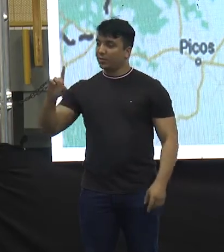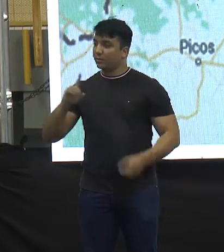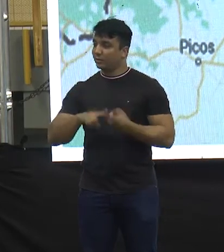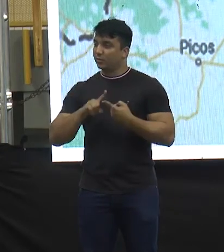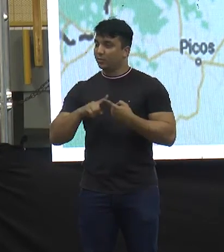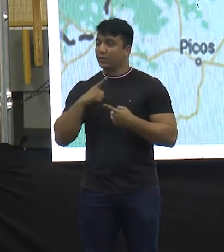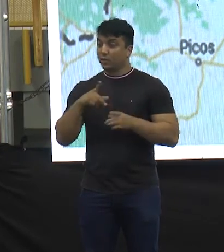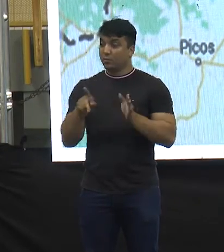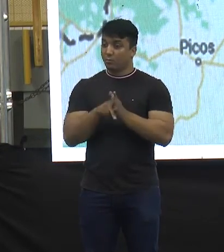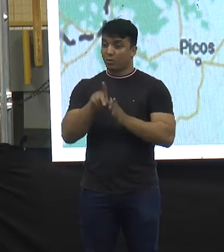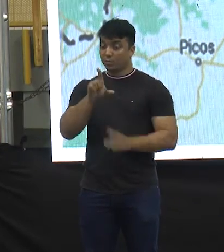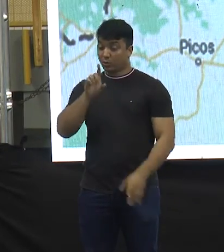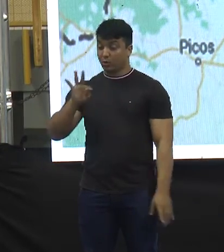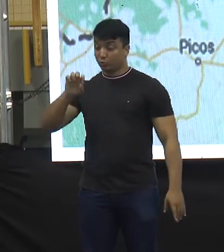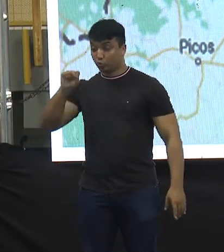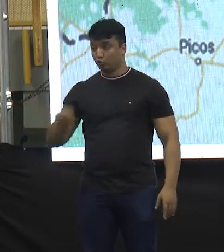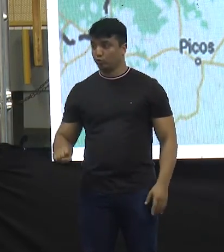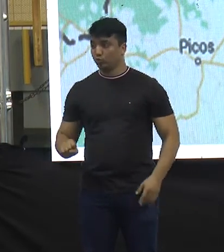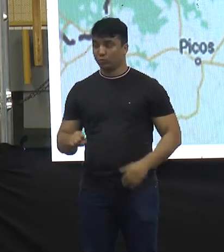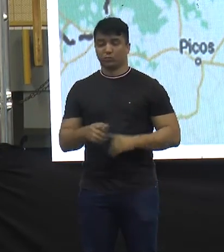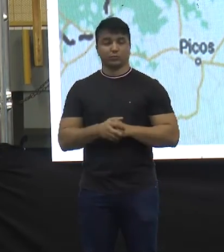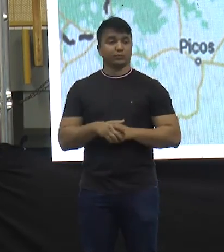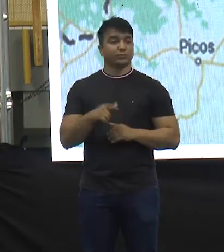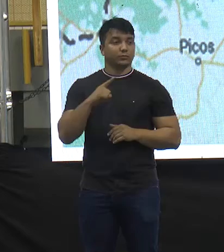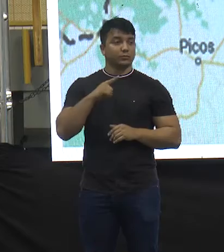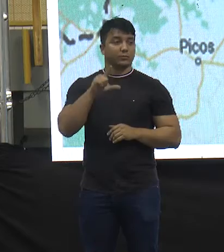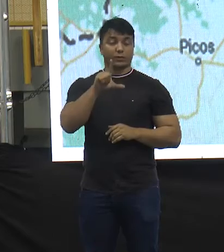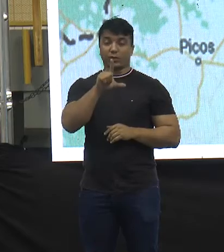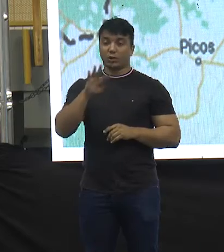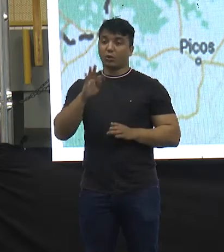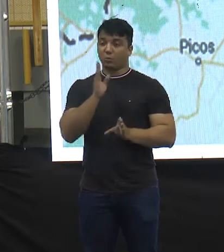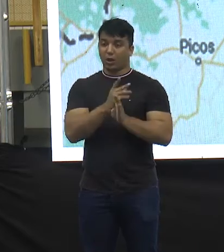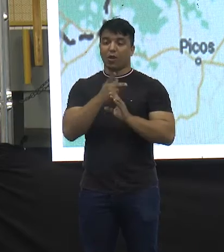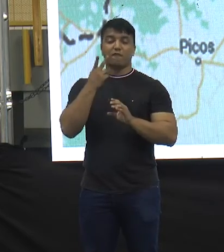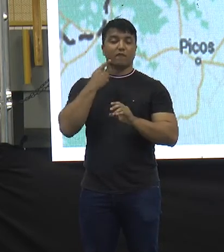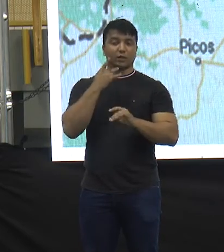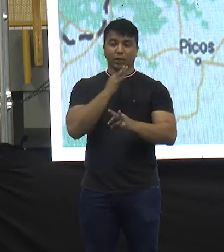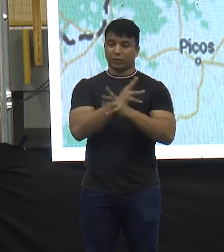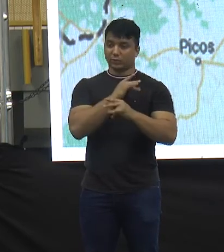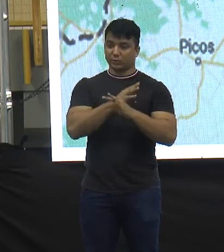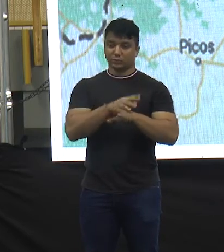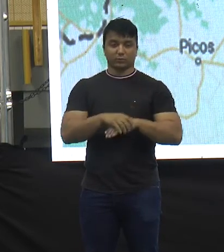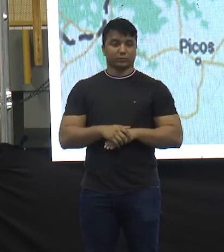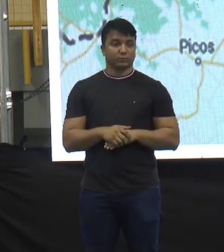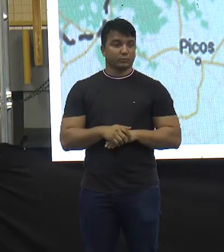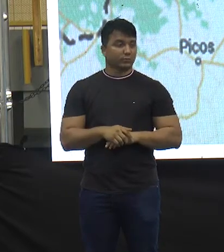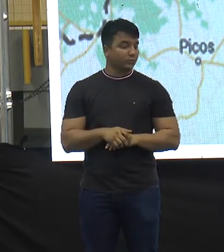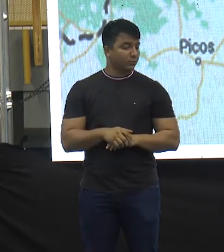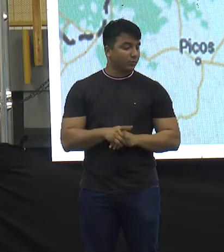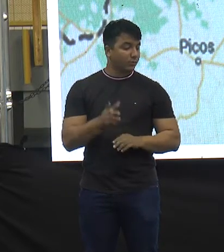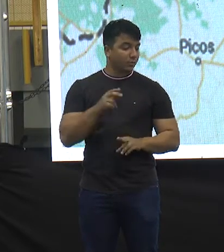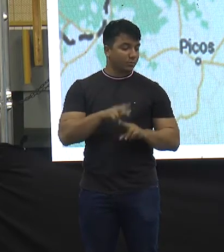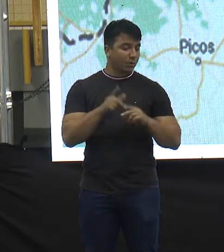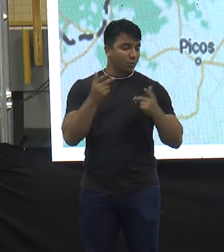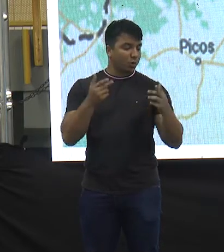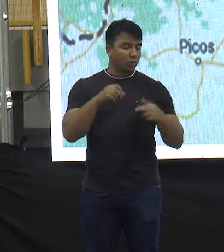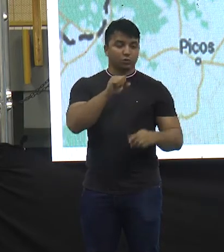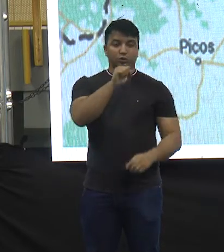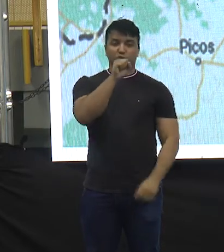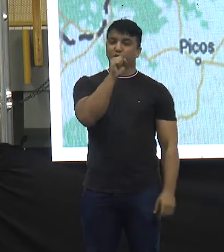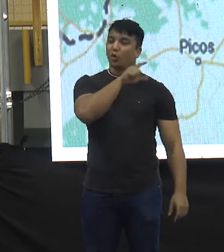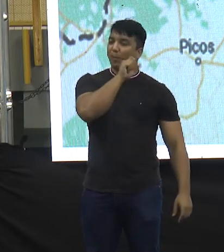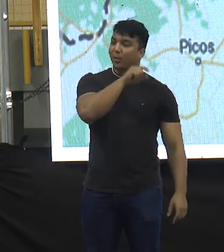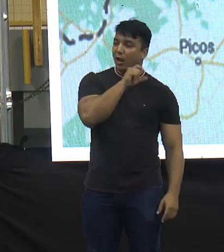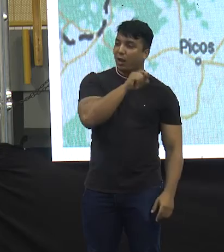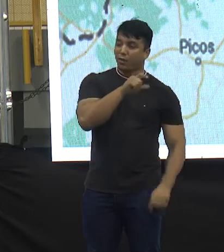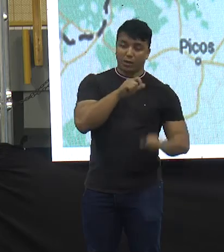Estão no litoral sul do estado. O litoral é definido por Fortaleza. Então, da mesma forma que Sobral é a cidade mais